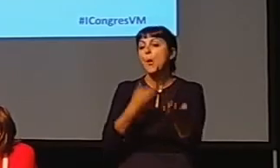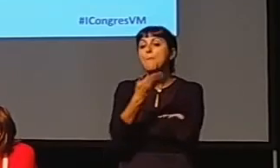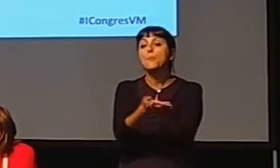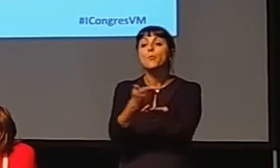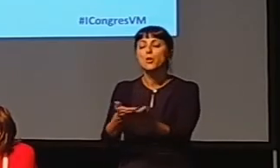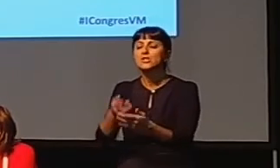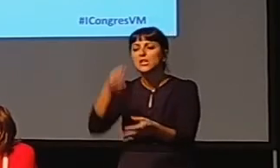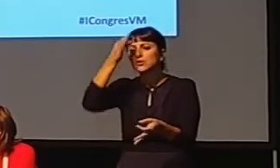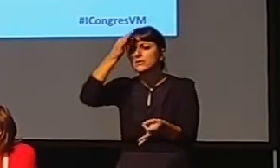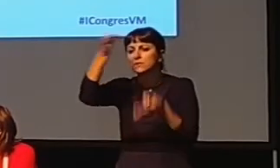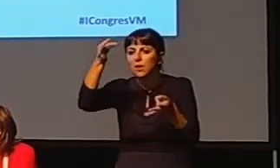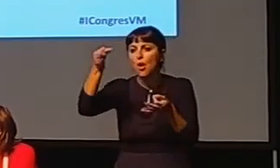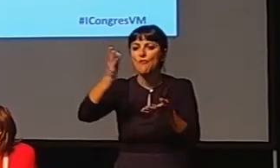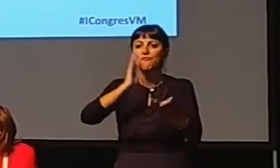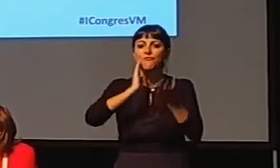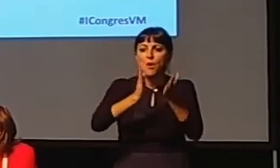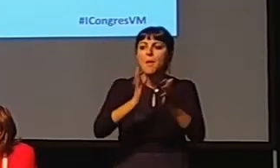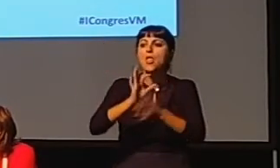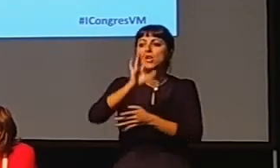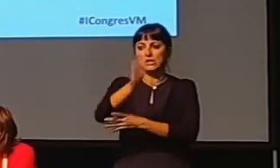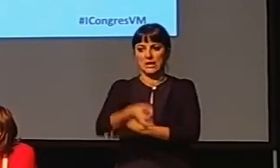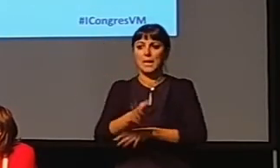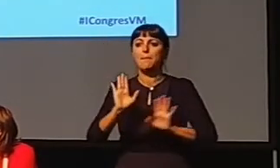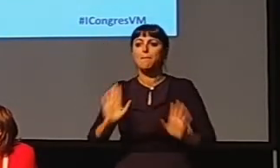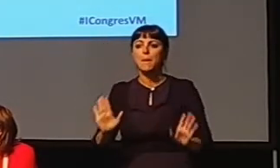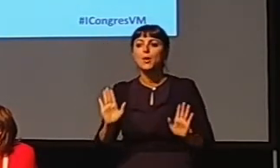Propostes concretes és, vale, formació sí, però a costa de qui?